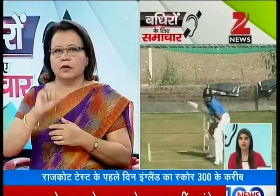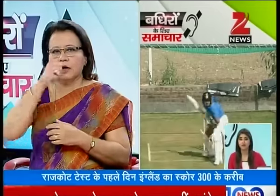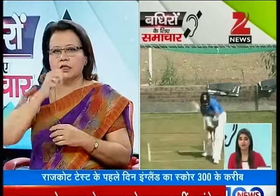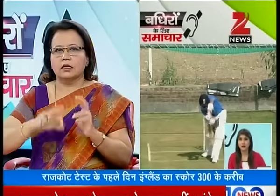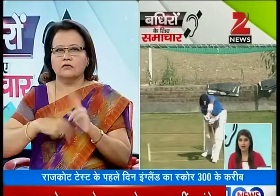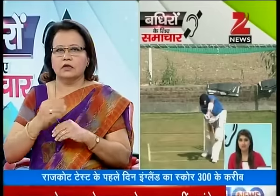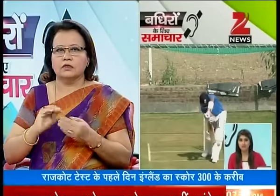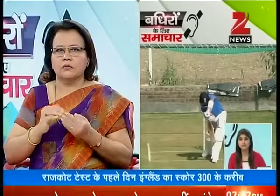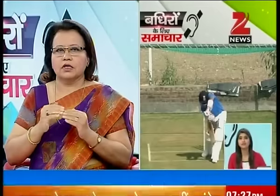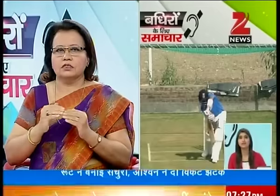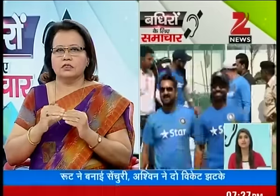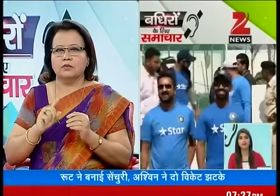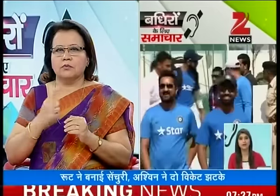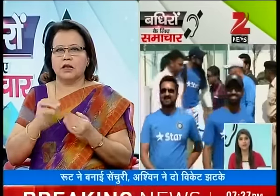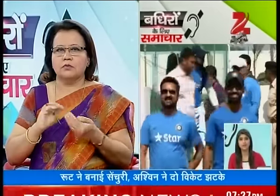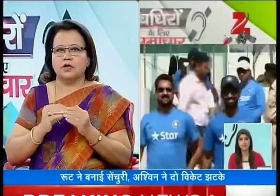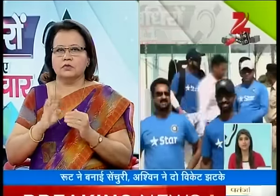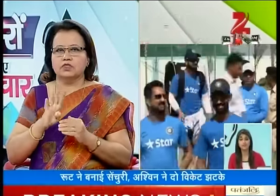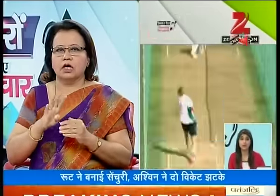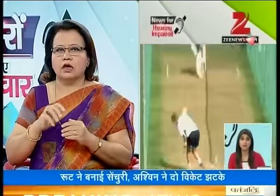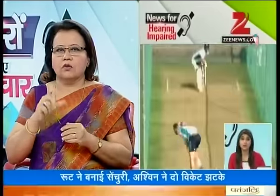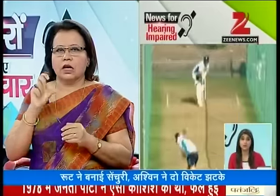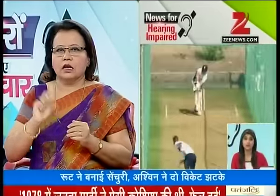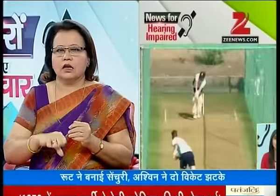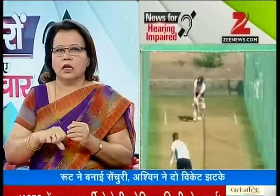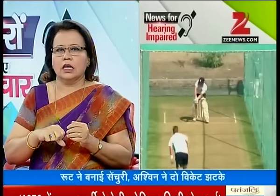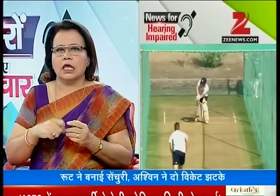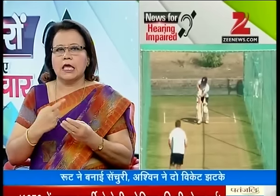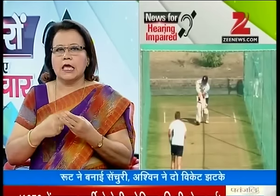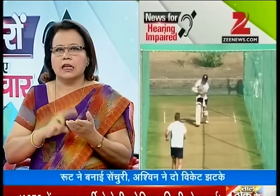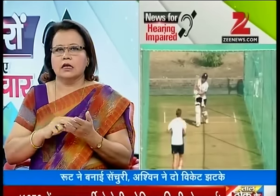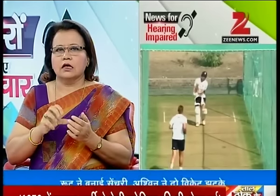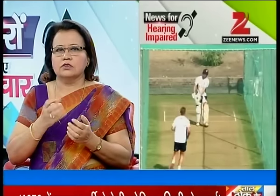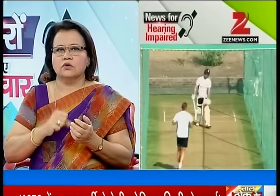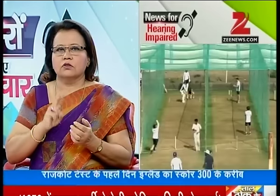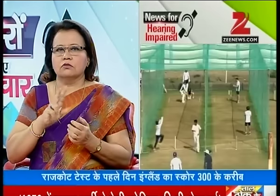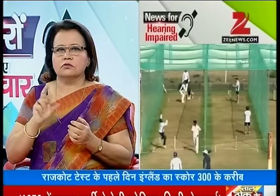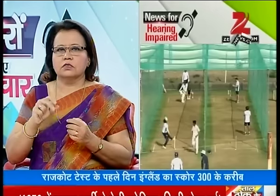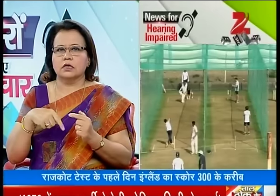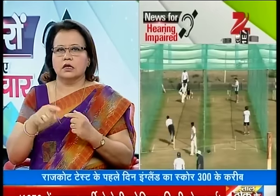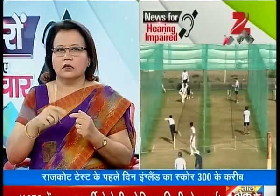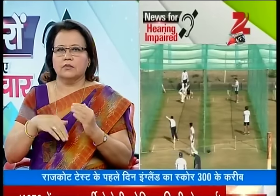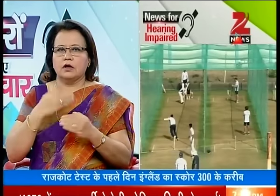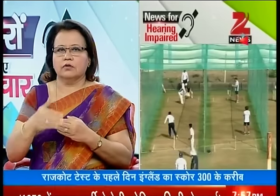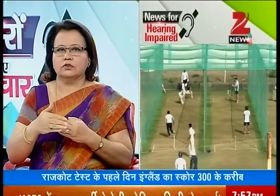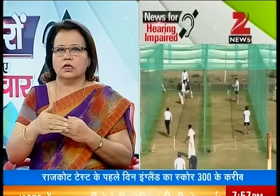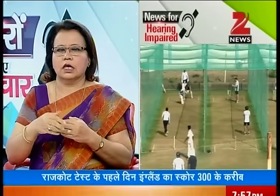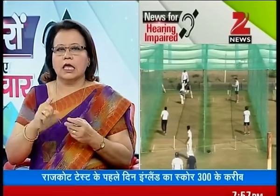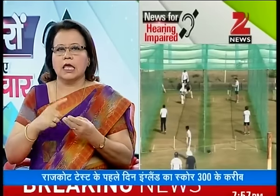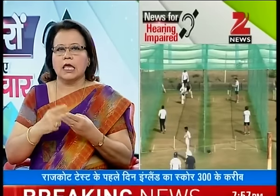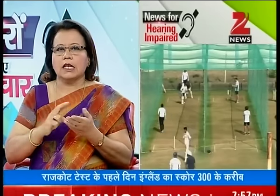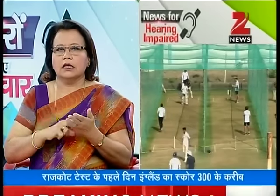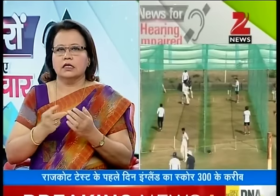राजकोट में भारत के खिलाफ टेस्ट सीरीज के पहले मैच में 4 विकेट पर इंग्लैंड का स्कोर 280 रन के पार पहुंच चुका